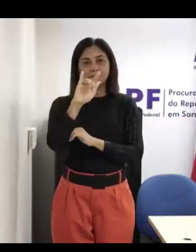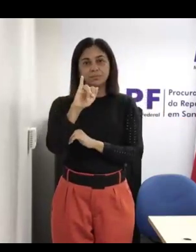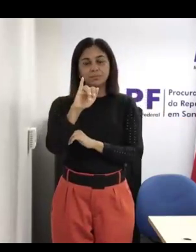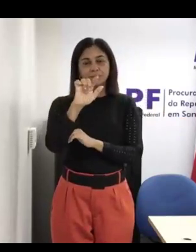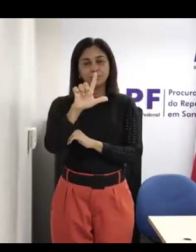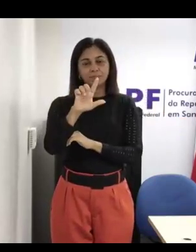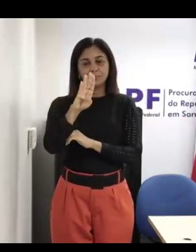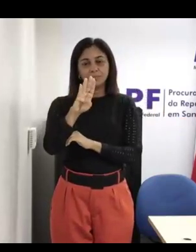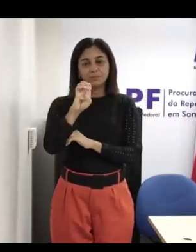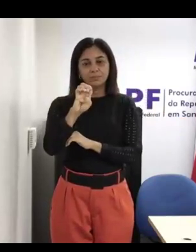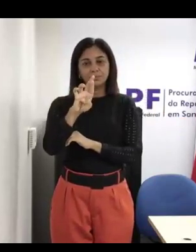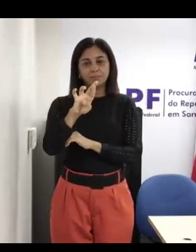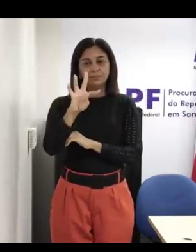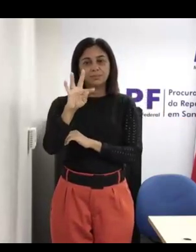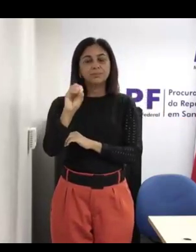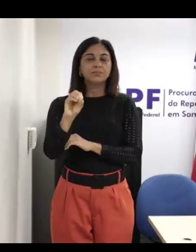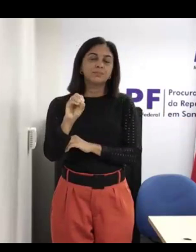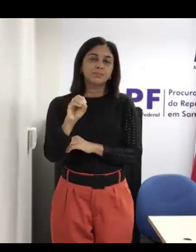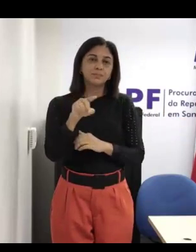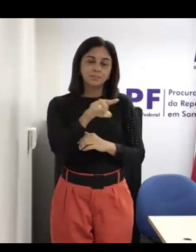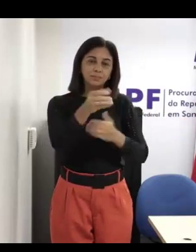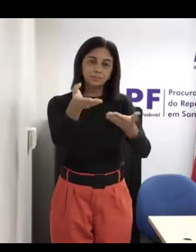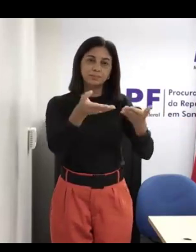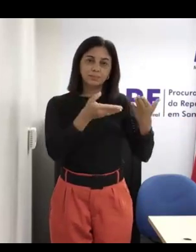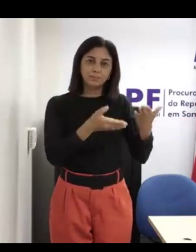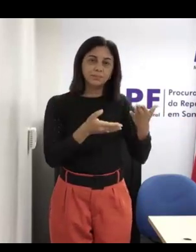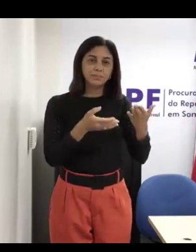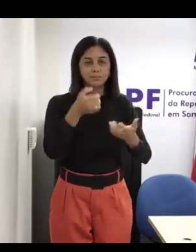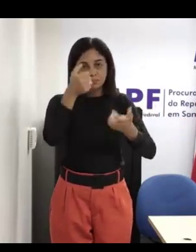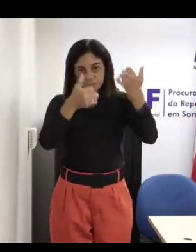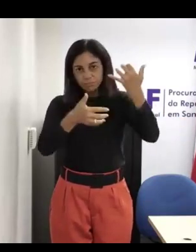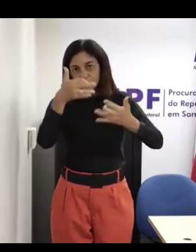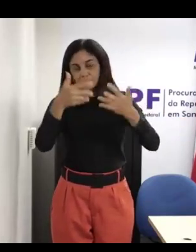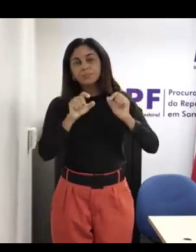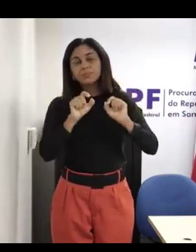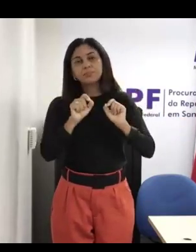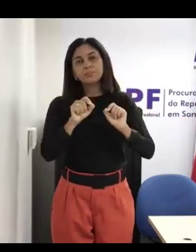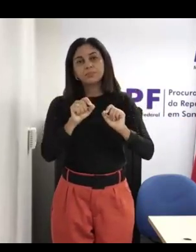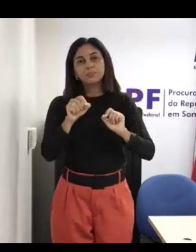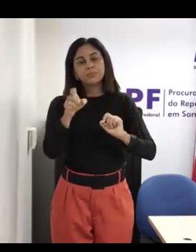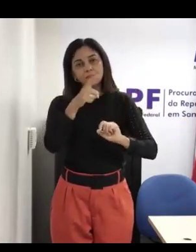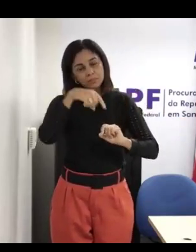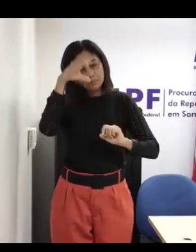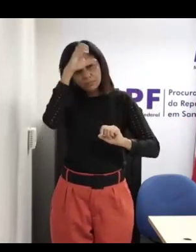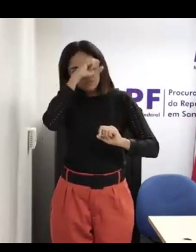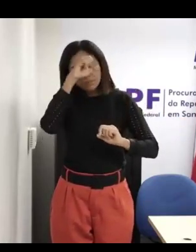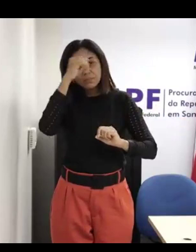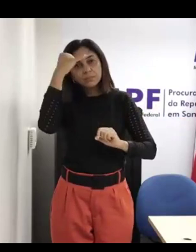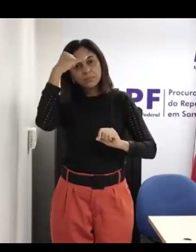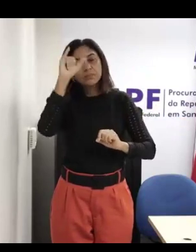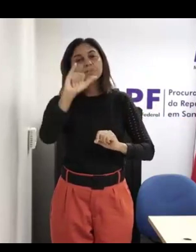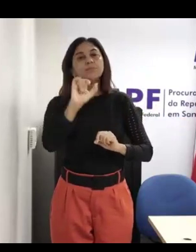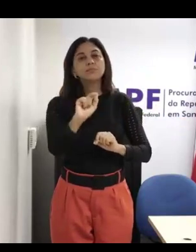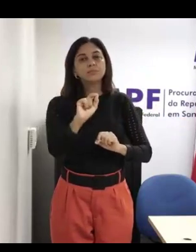traga todas as informações e ensinamentos necessários para melhor prevenir e reagir a esses